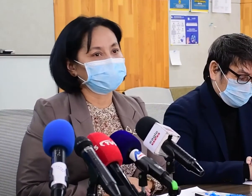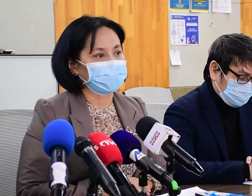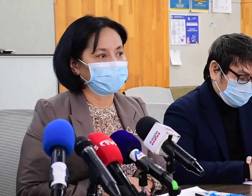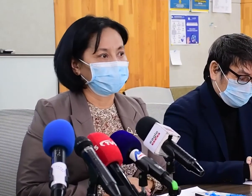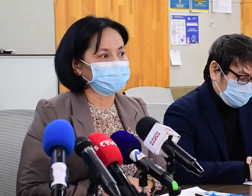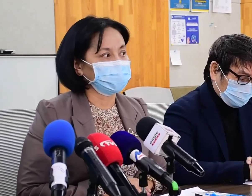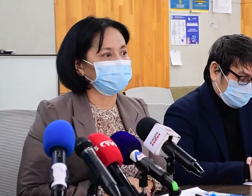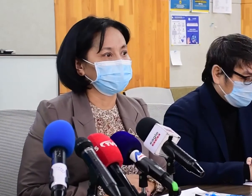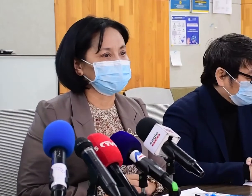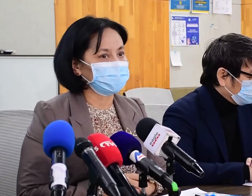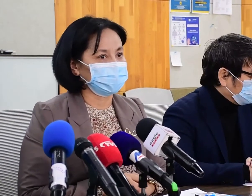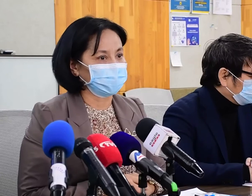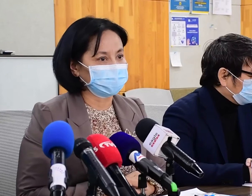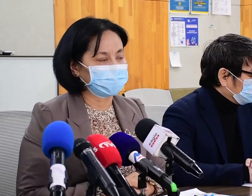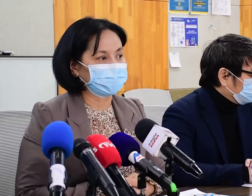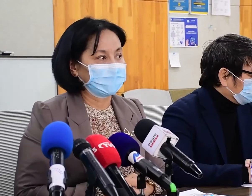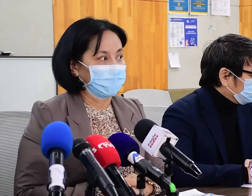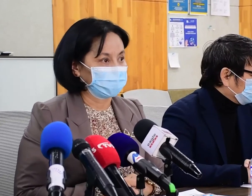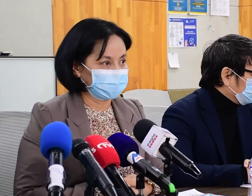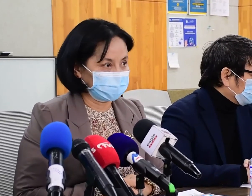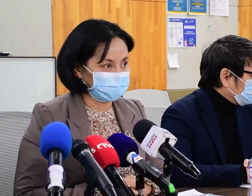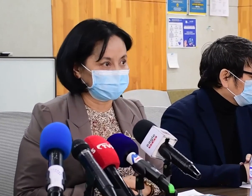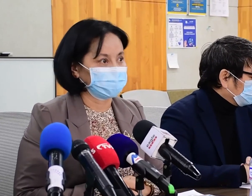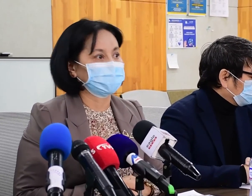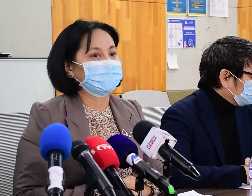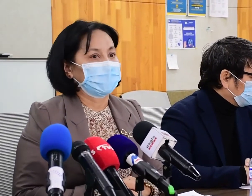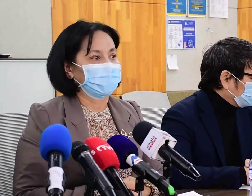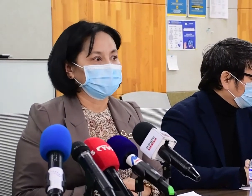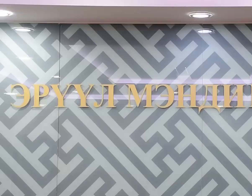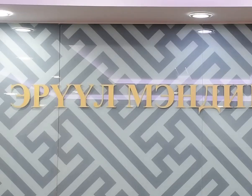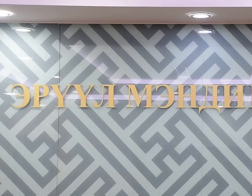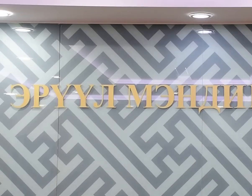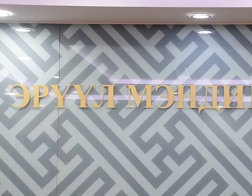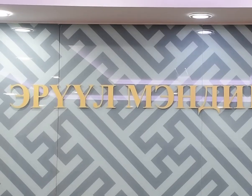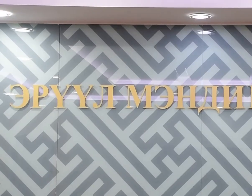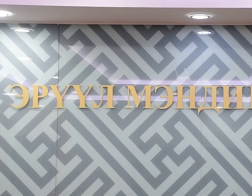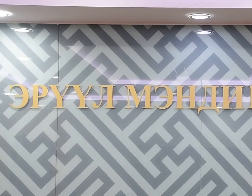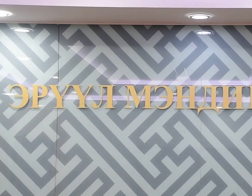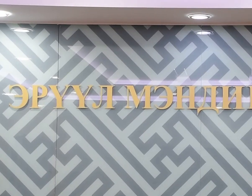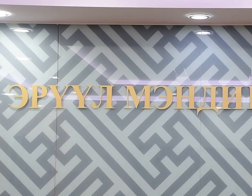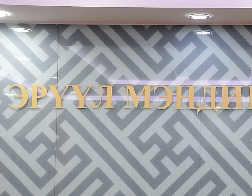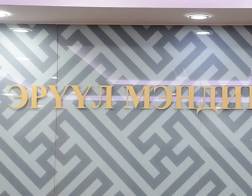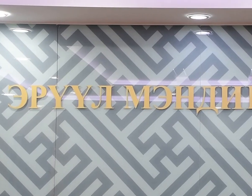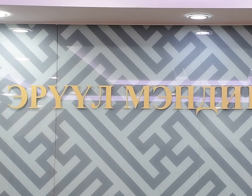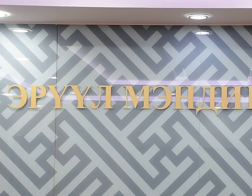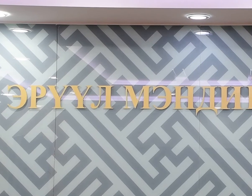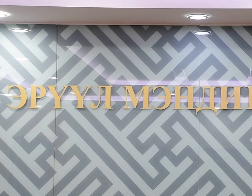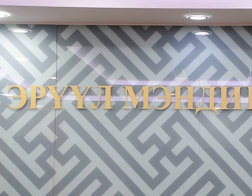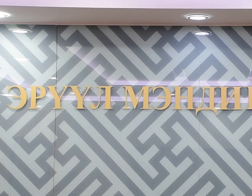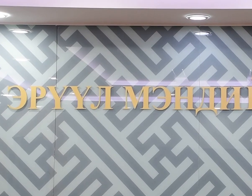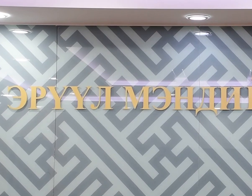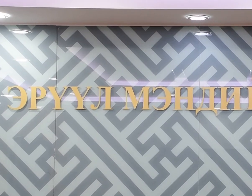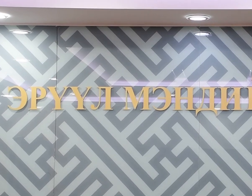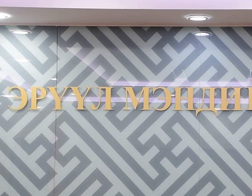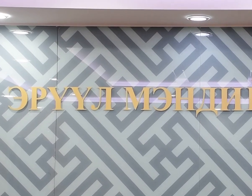эмнэлгүүд, төр хувийн хвшлийн совилэл, амралтын газрууд мөн нэгдэн бол анхаарч ажиллаж байгаа